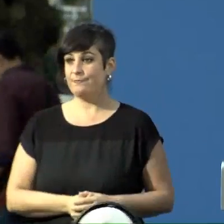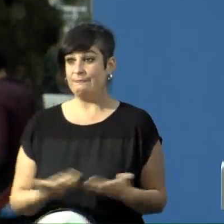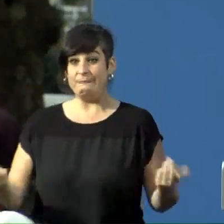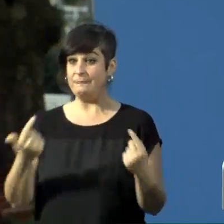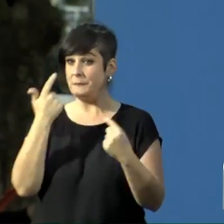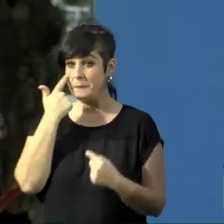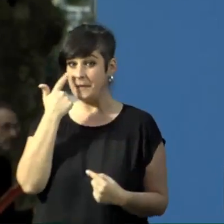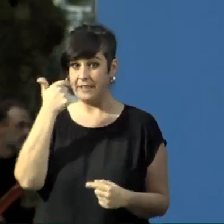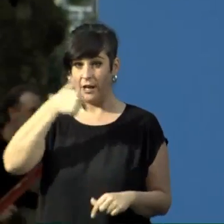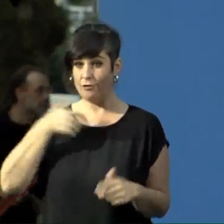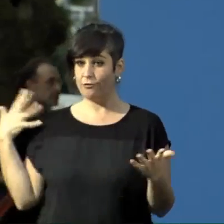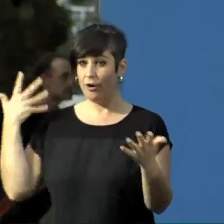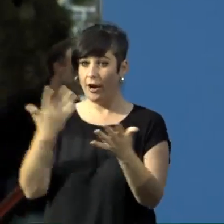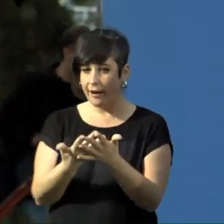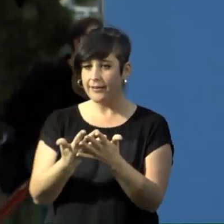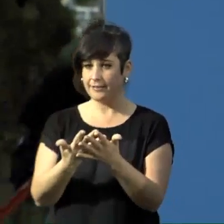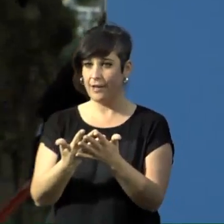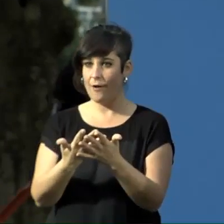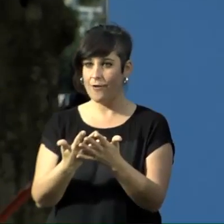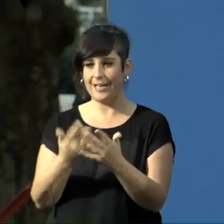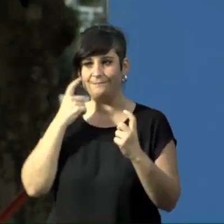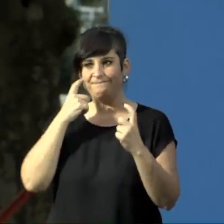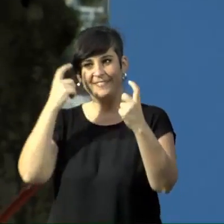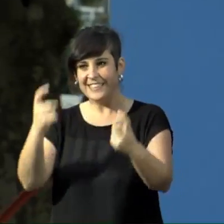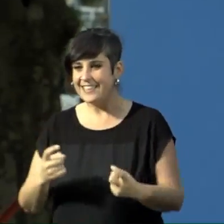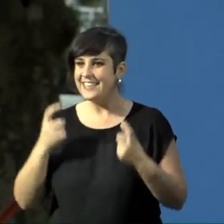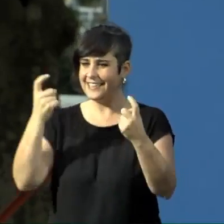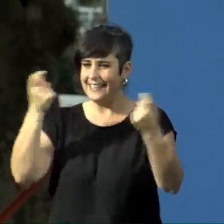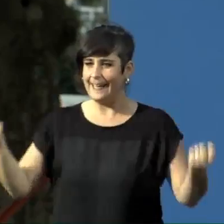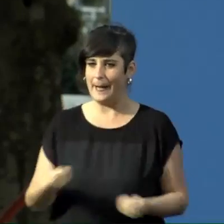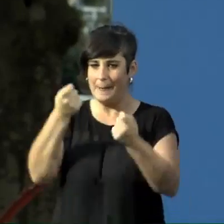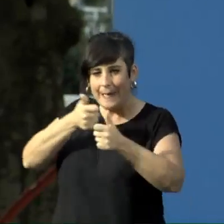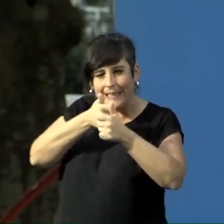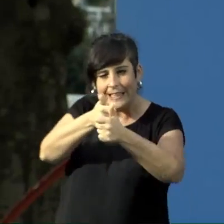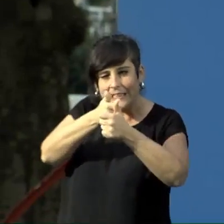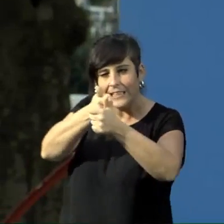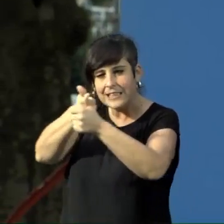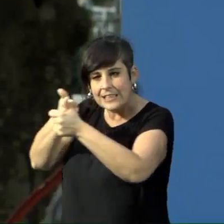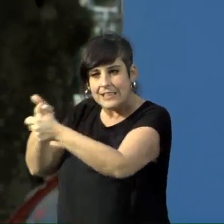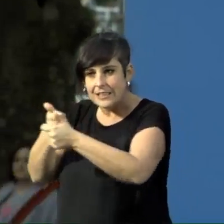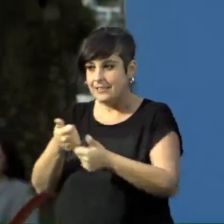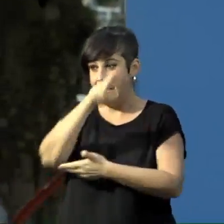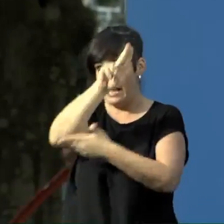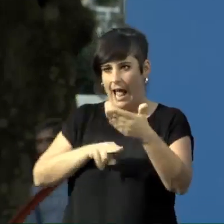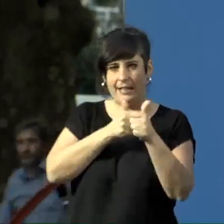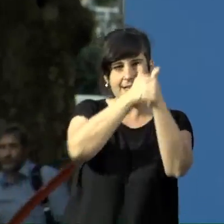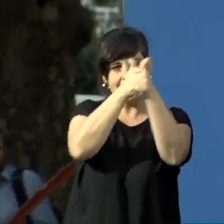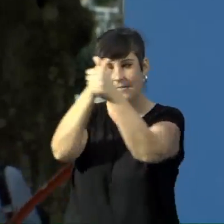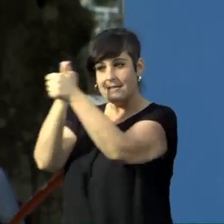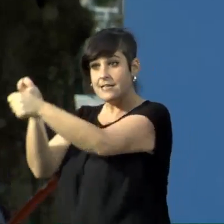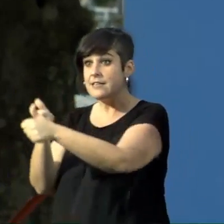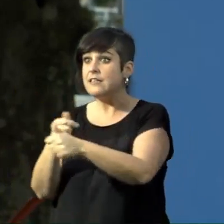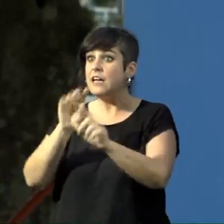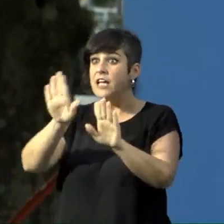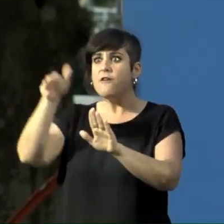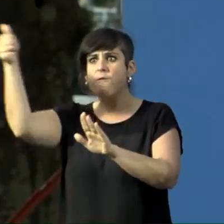levo seguindo todo o que podo de preto esta campaña polo país e falouse moito por aí adiante